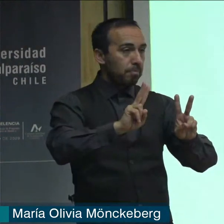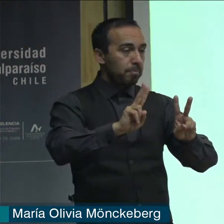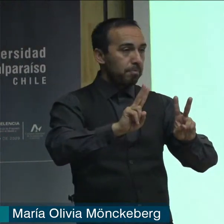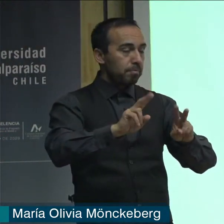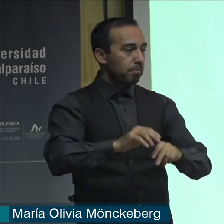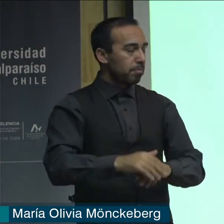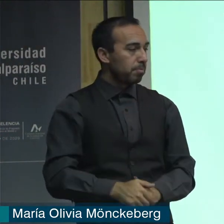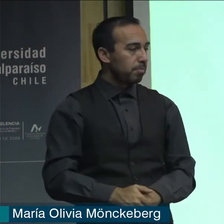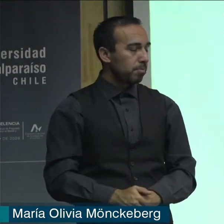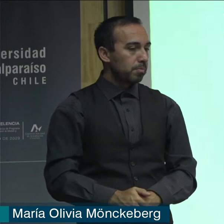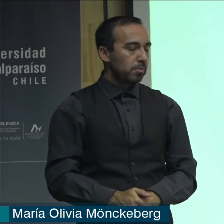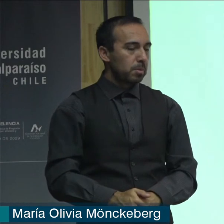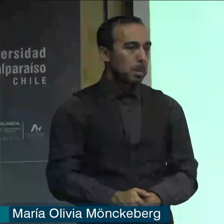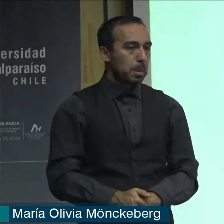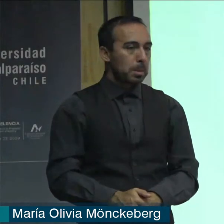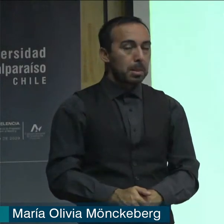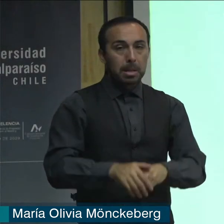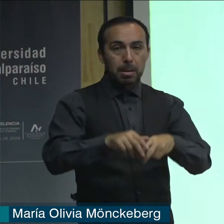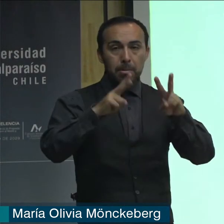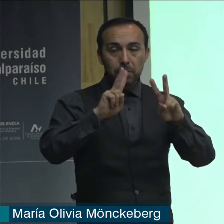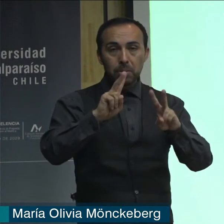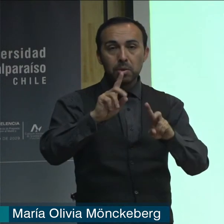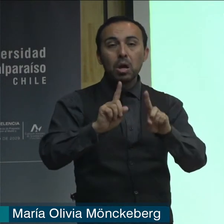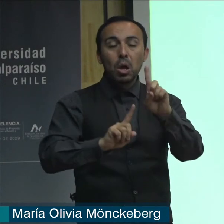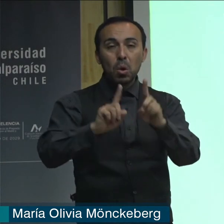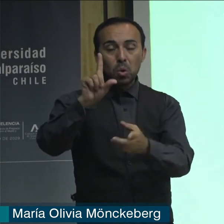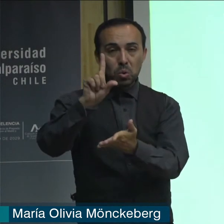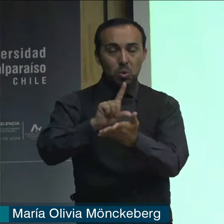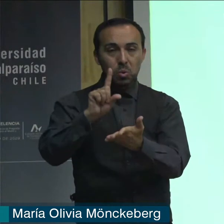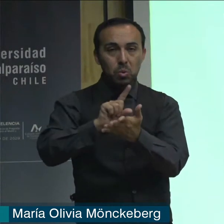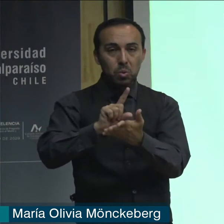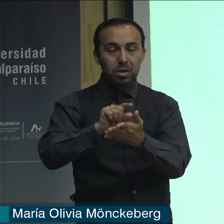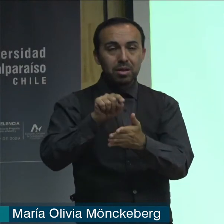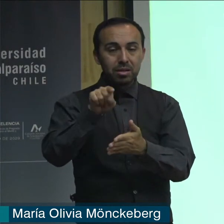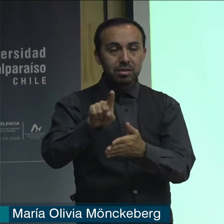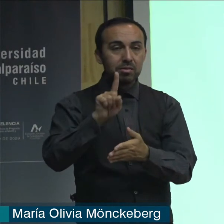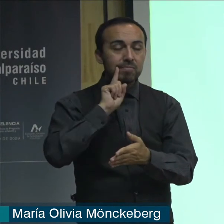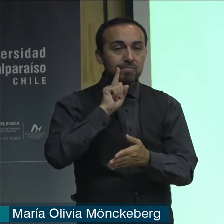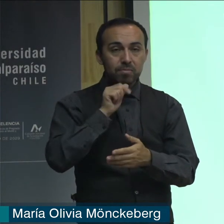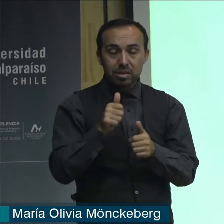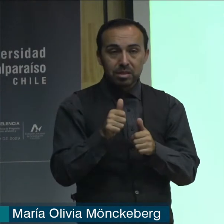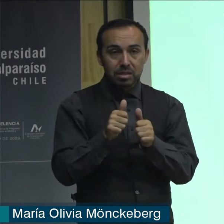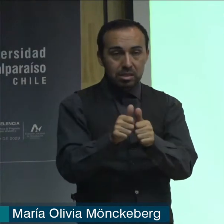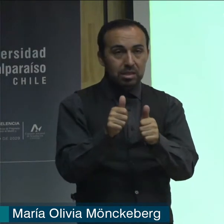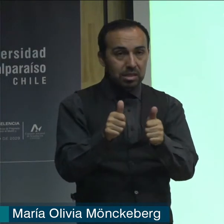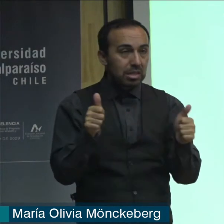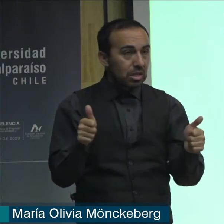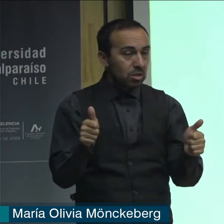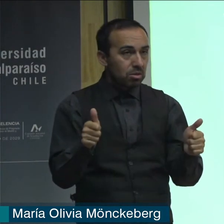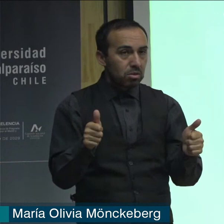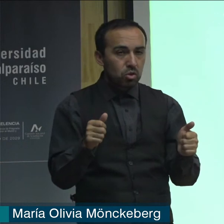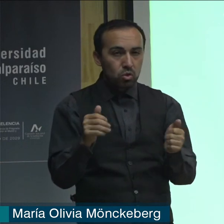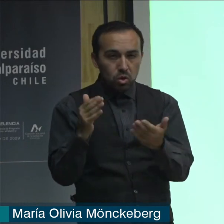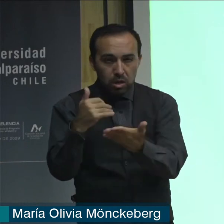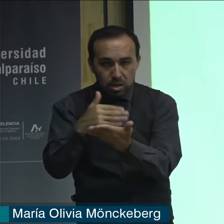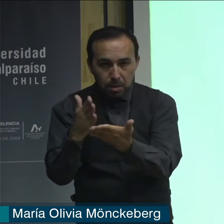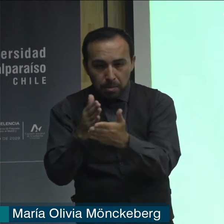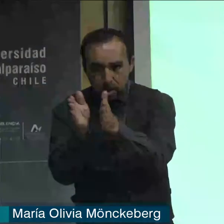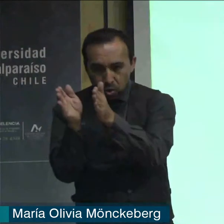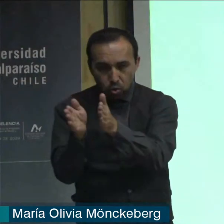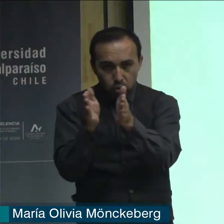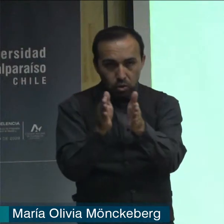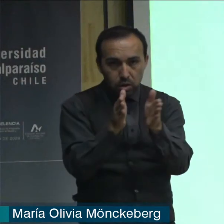en el recorrido de los de los directorios de las formas de organizan en que sí